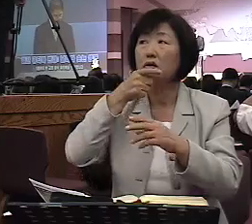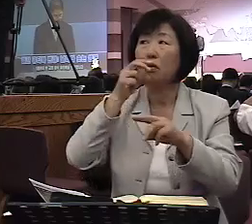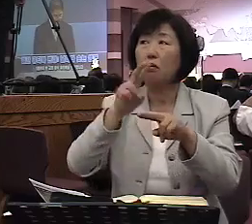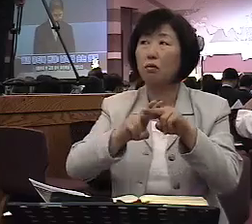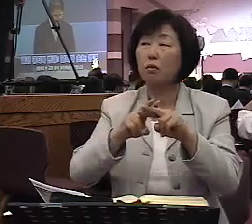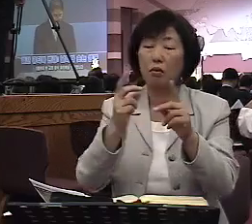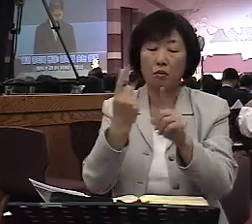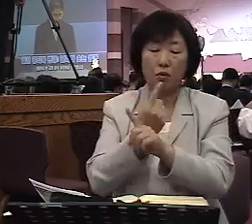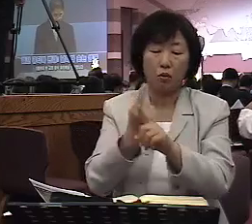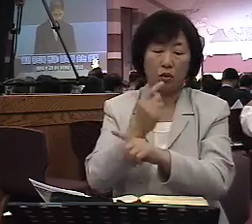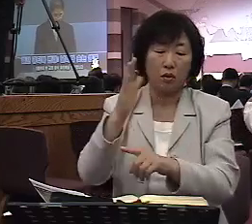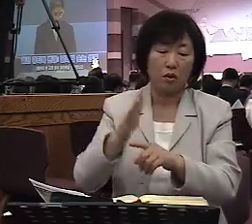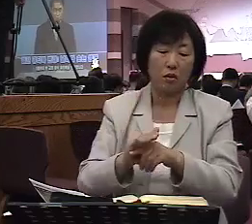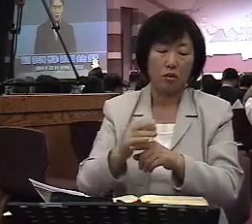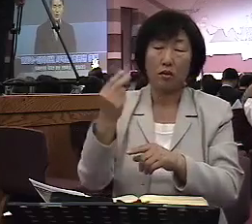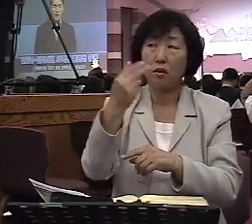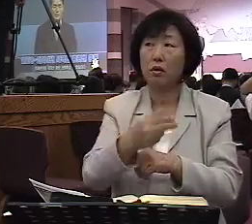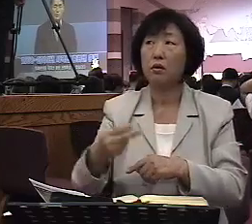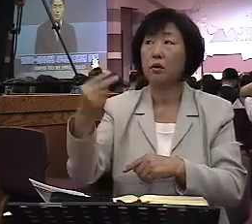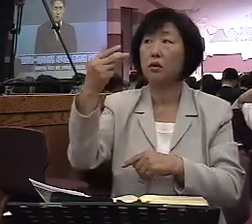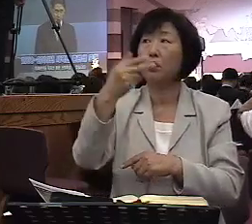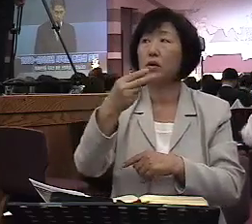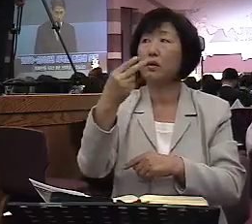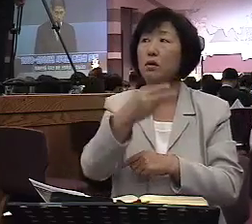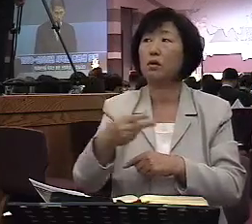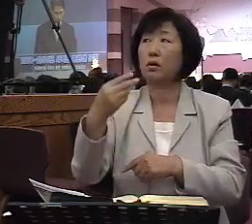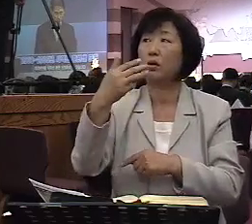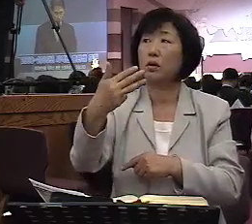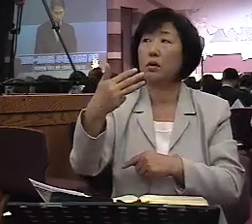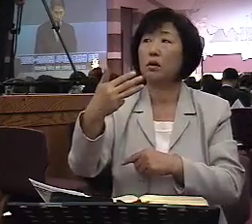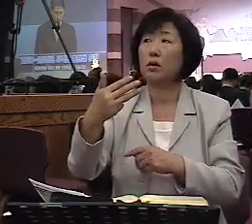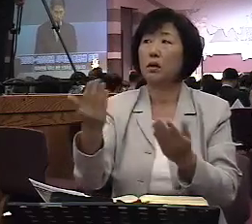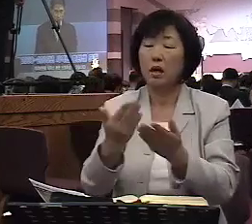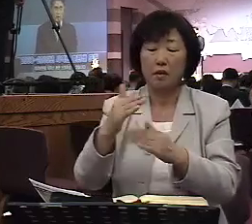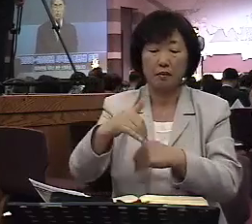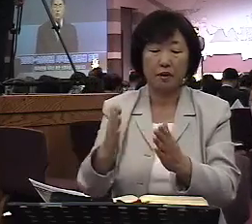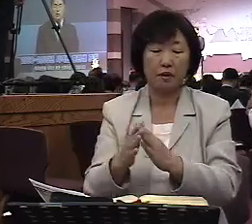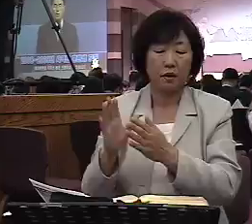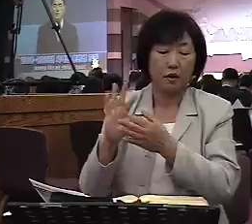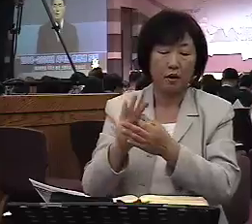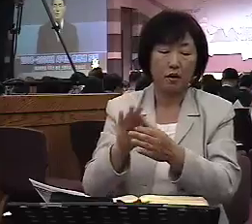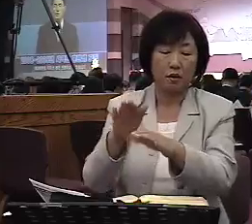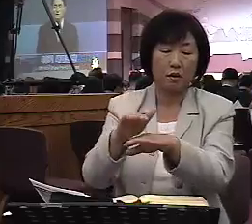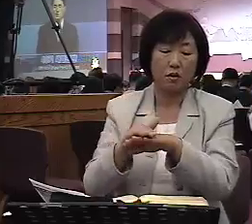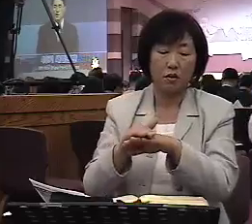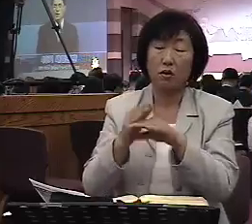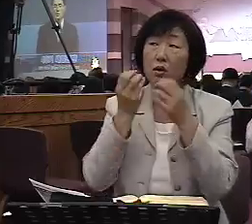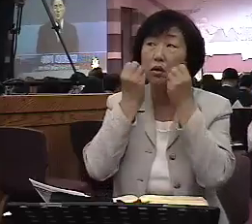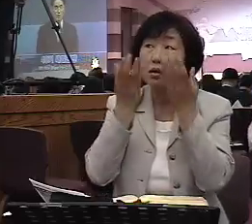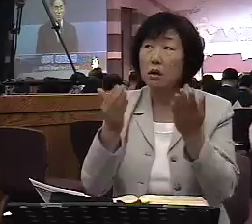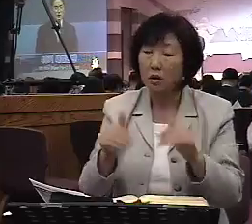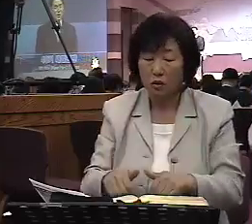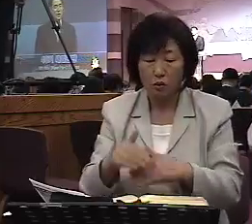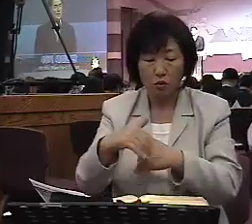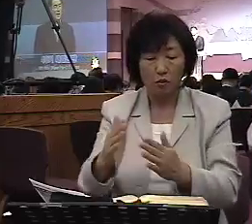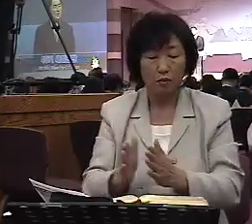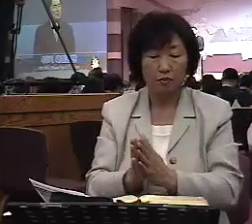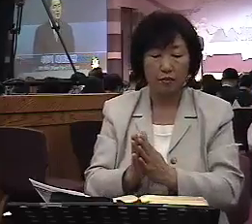수 있습니다. 2008년, 2009년 사역받은 훈련생 계속 고집합니다. 새 일꾼으로 세워드리는